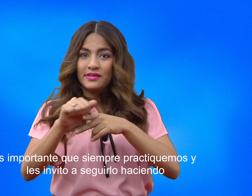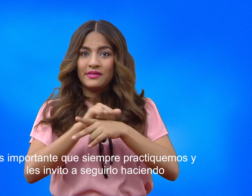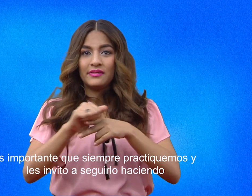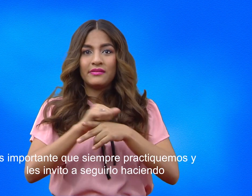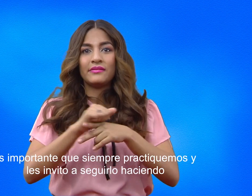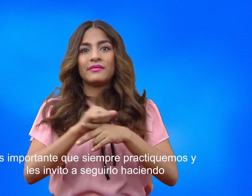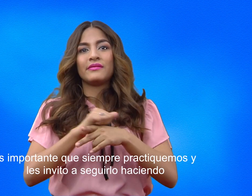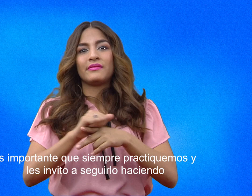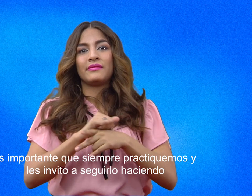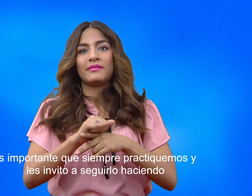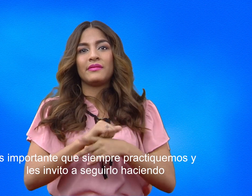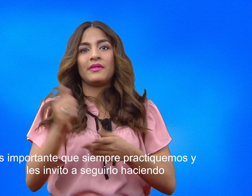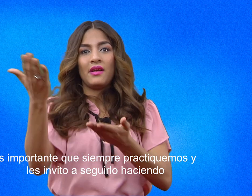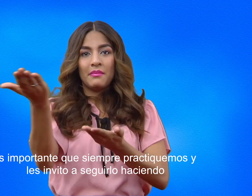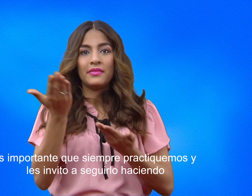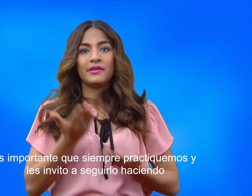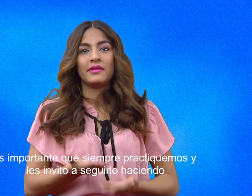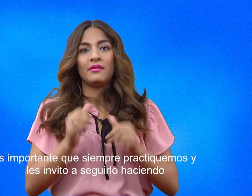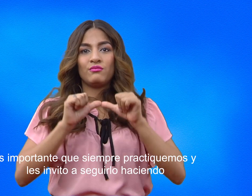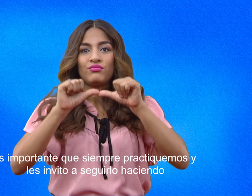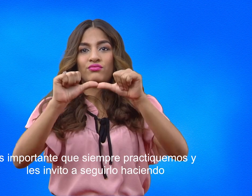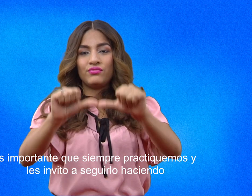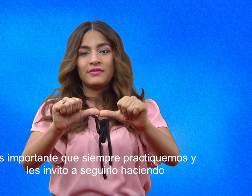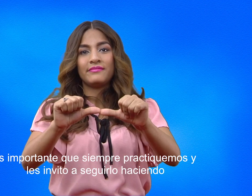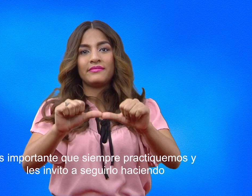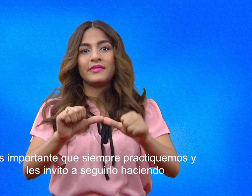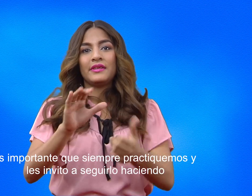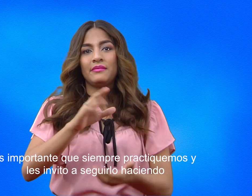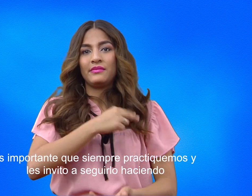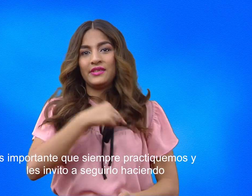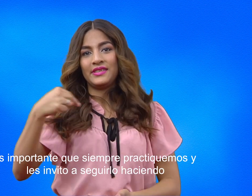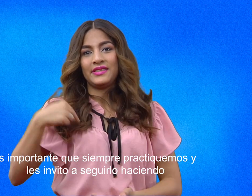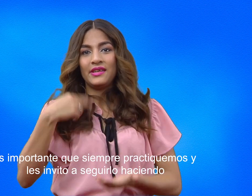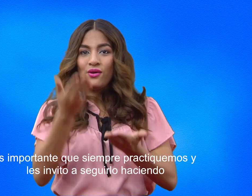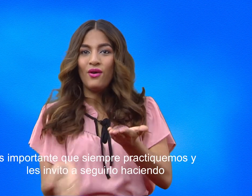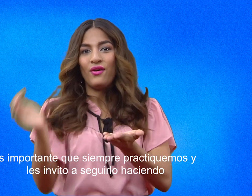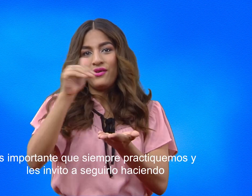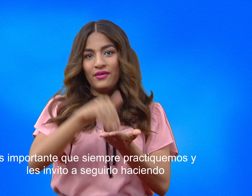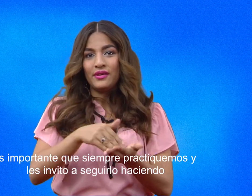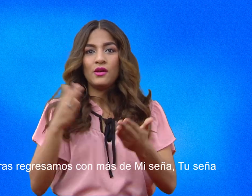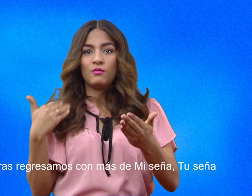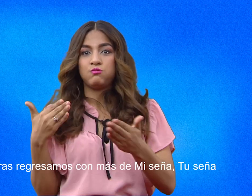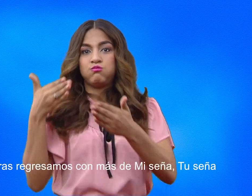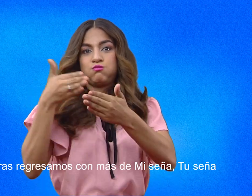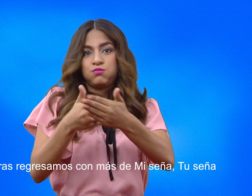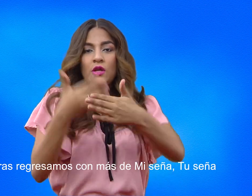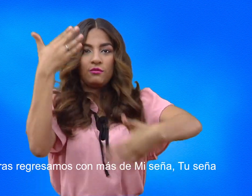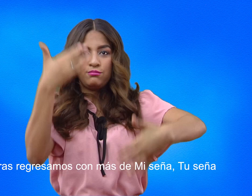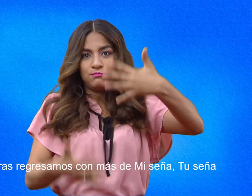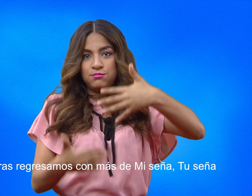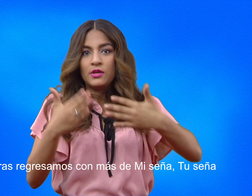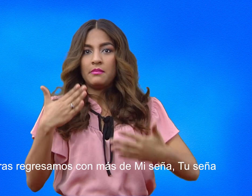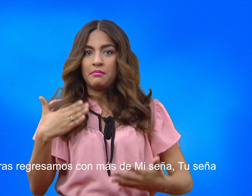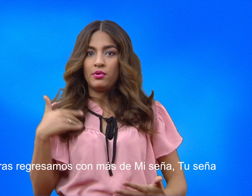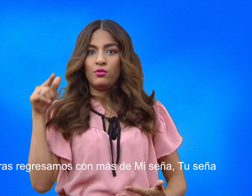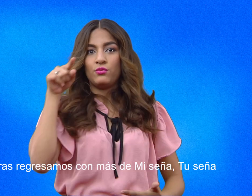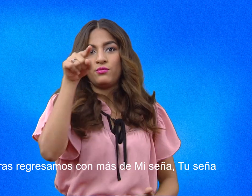Es importante que siempre practiquemos y les invito a seguirlo haciendo mientras regresamos con más de